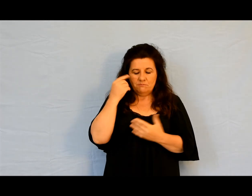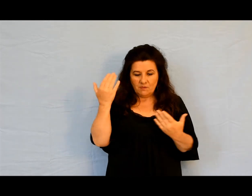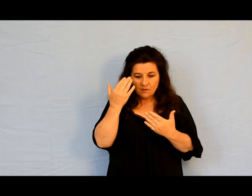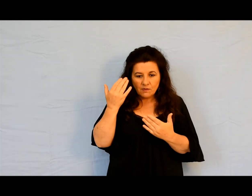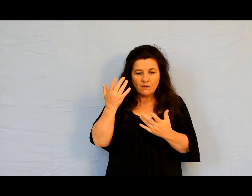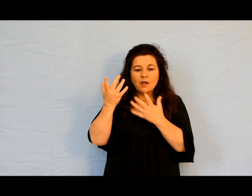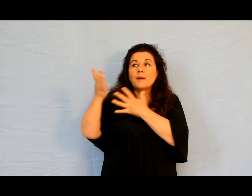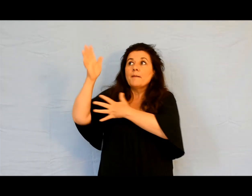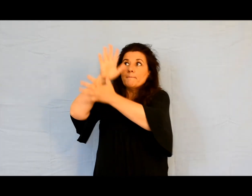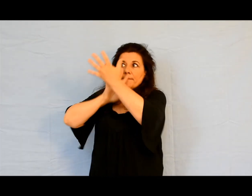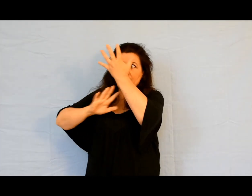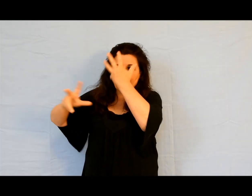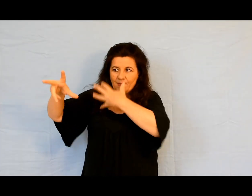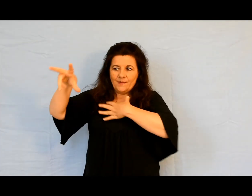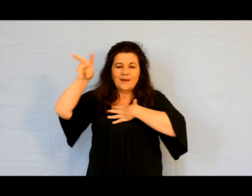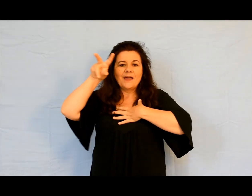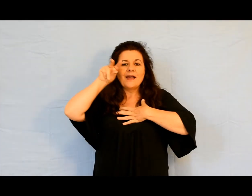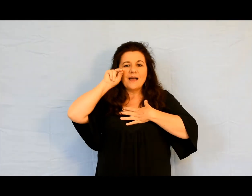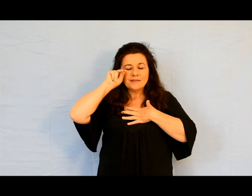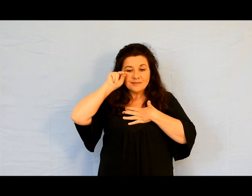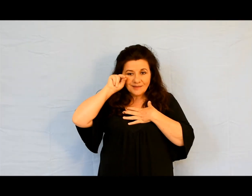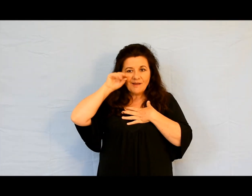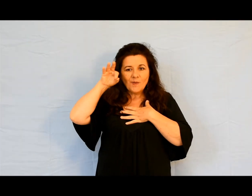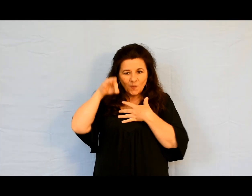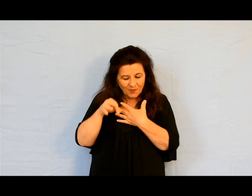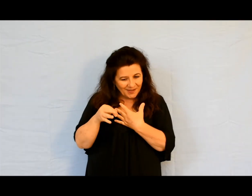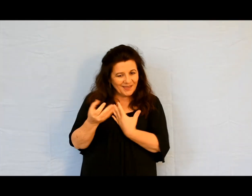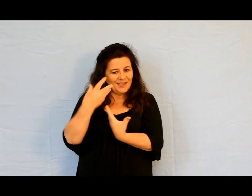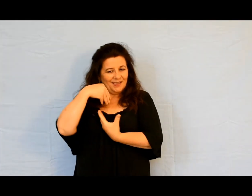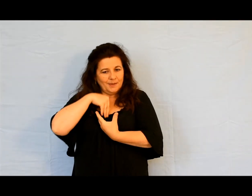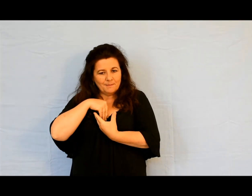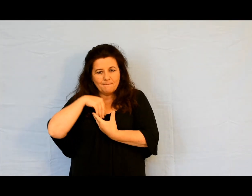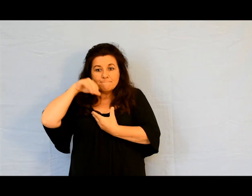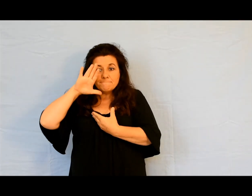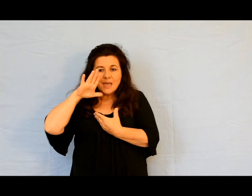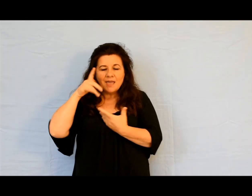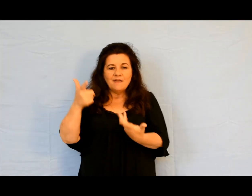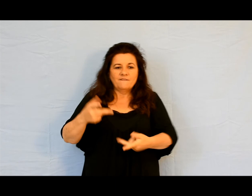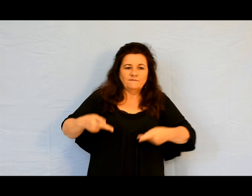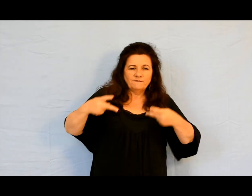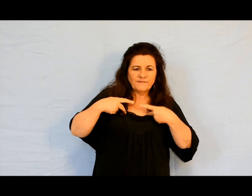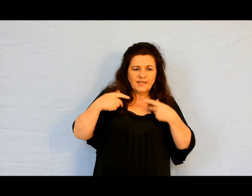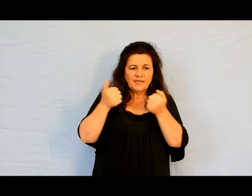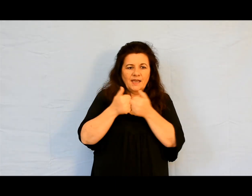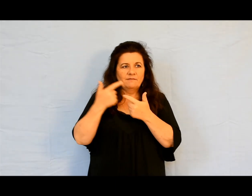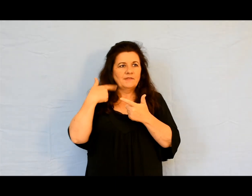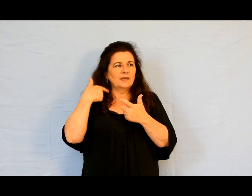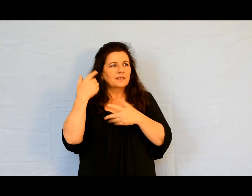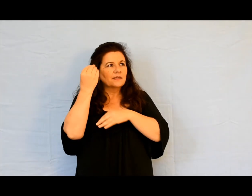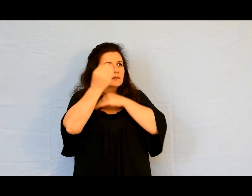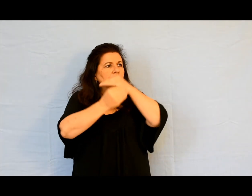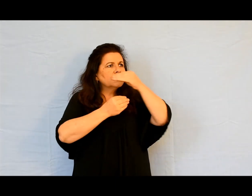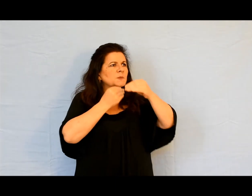mais le souci du monde et la séduction de la